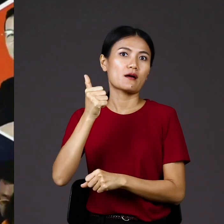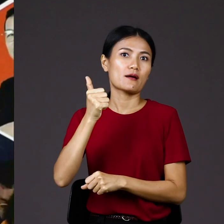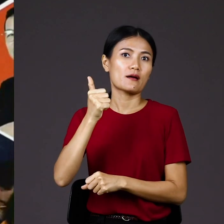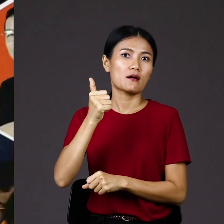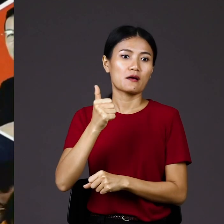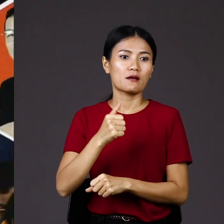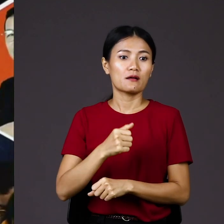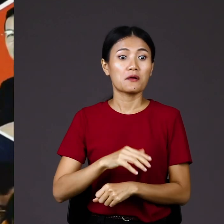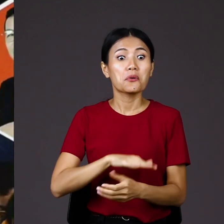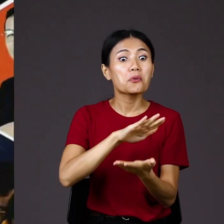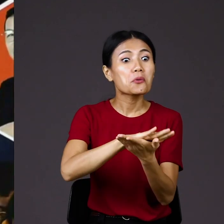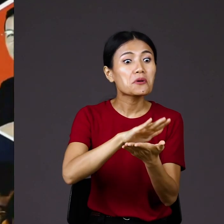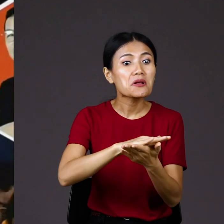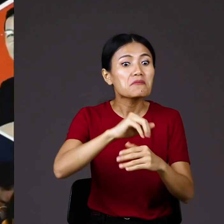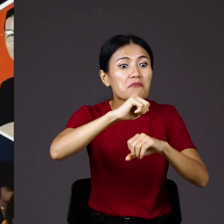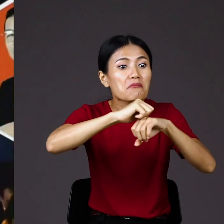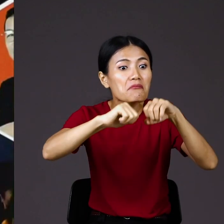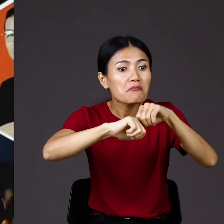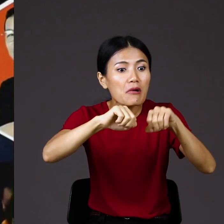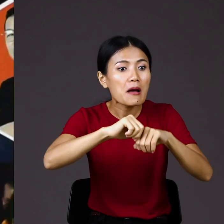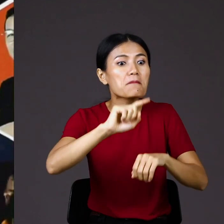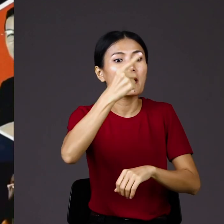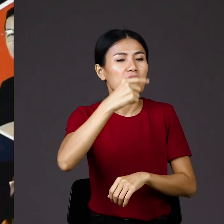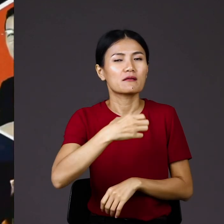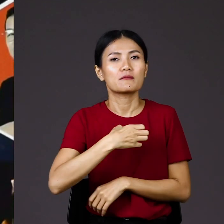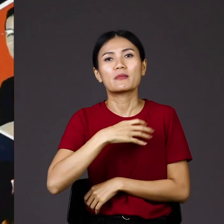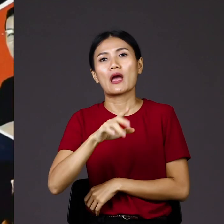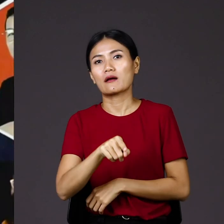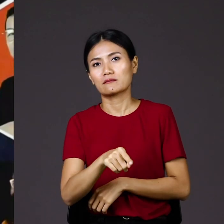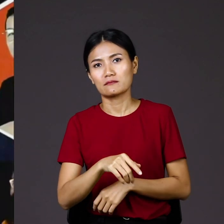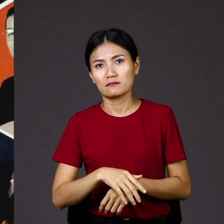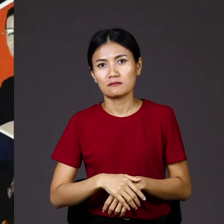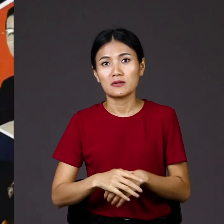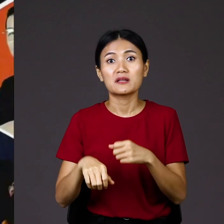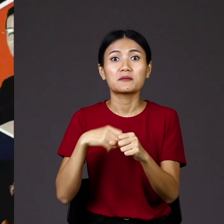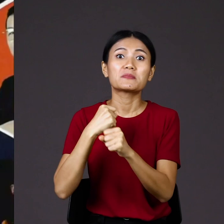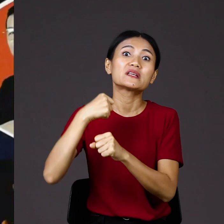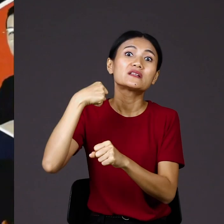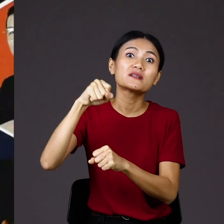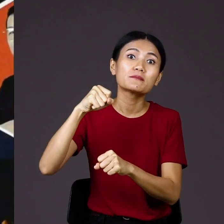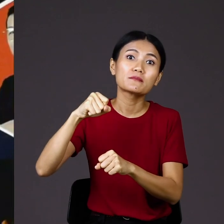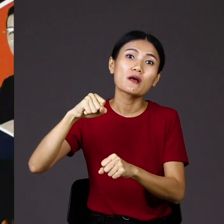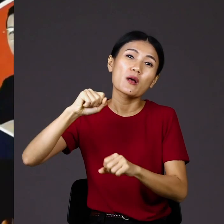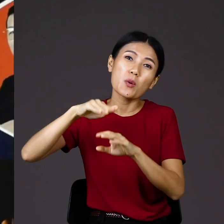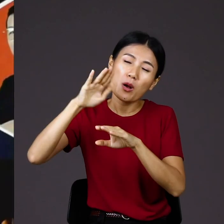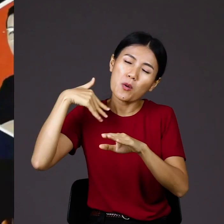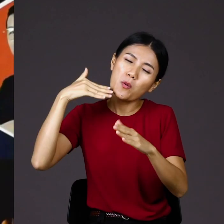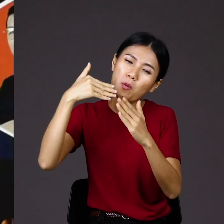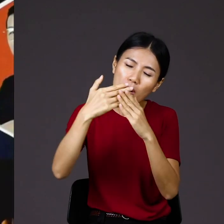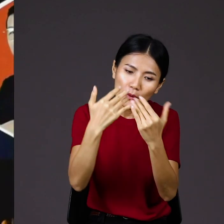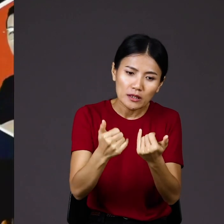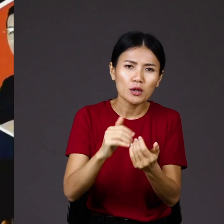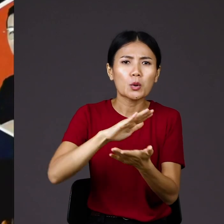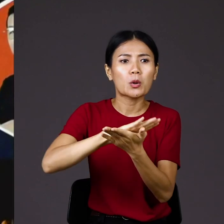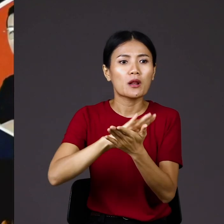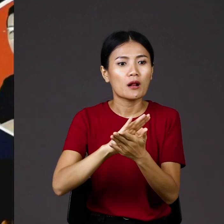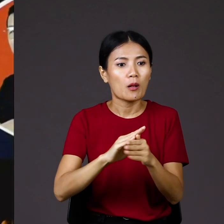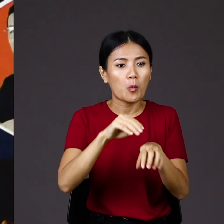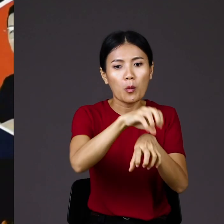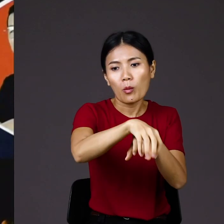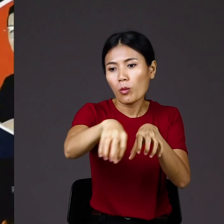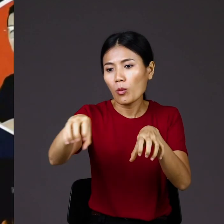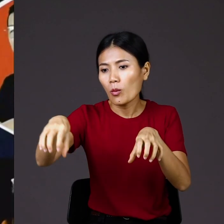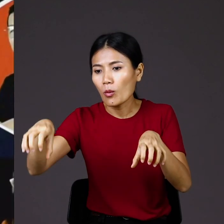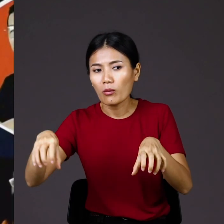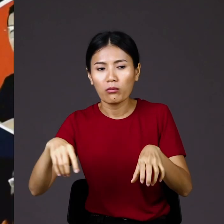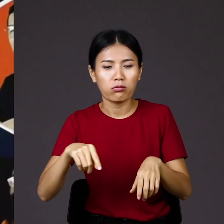ๆเราไม่ได้อยากได้แค่โรงเรียนครับ10กว่าปีที่ผ่านมาผมว่าโรงเรียนมันเยอะเกินไปแล้วแต่คุณภ